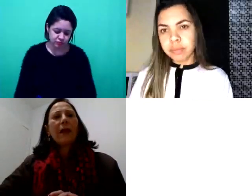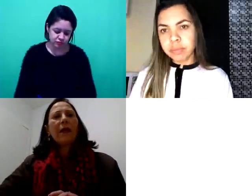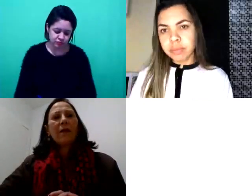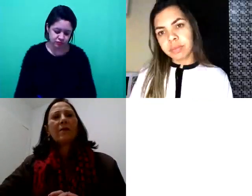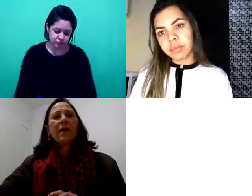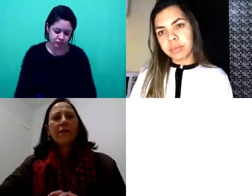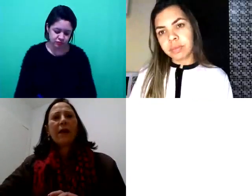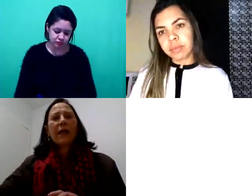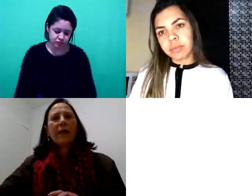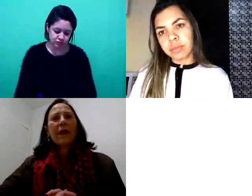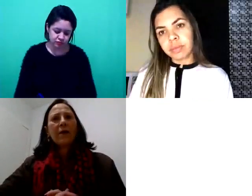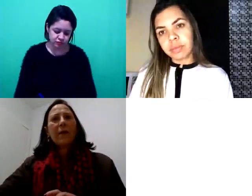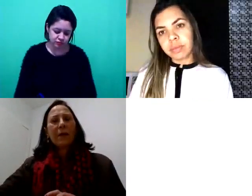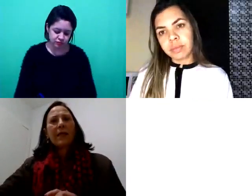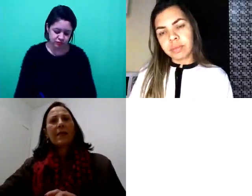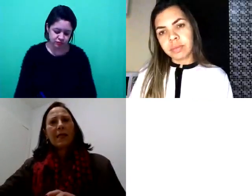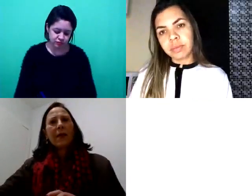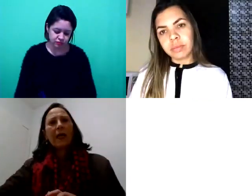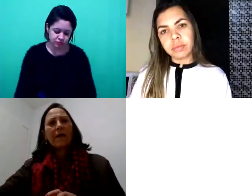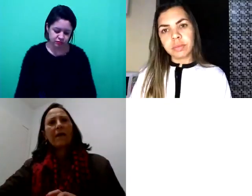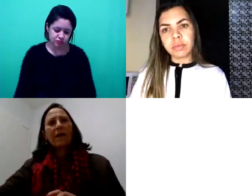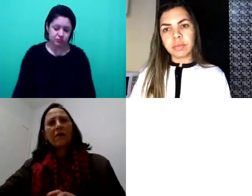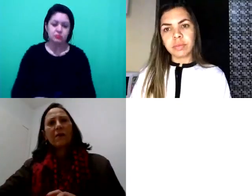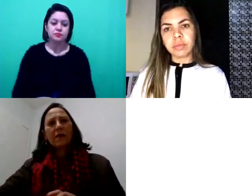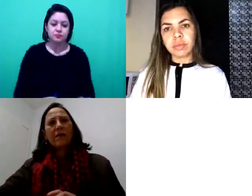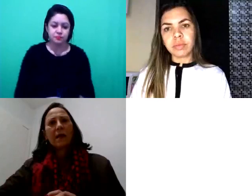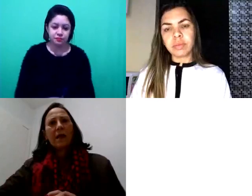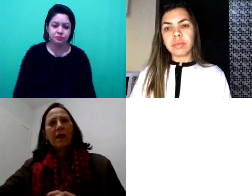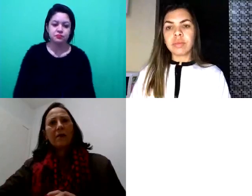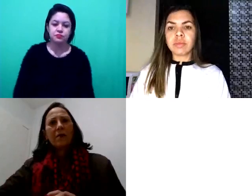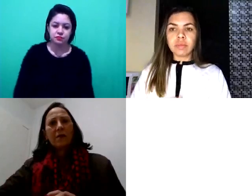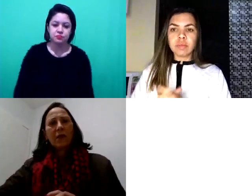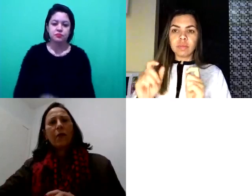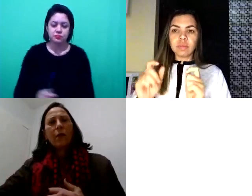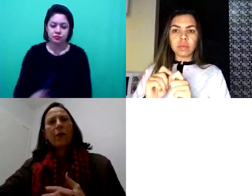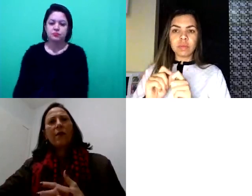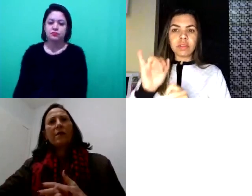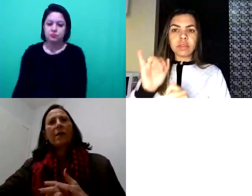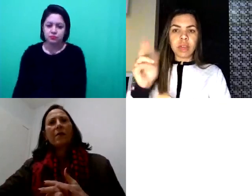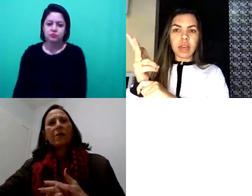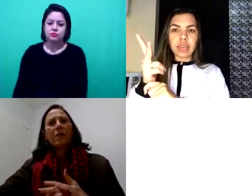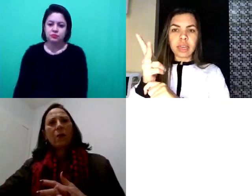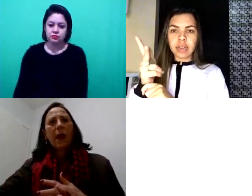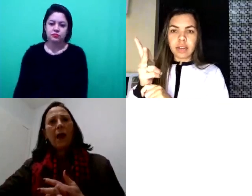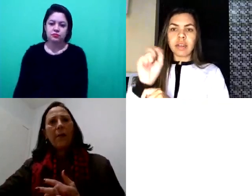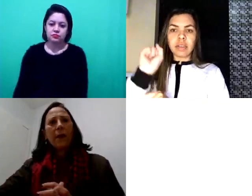Para quem, sim, ficará gravado, a Patrícia sempre grava as nossas reuniões, as nossas